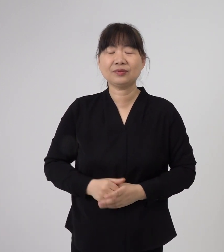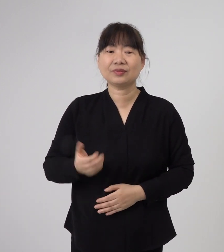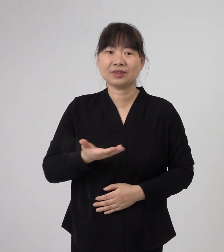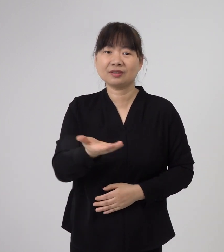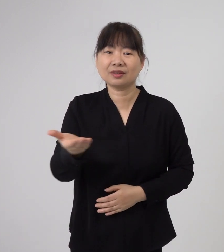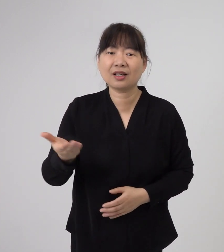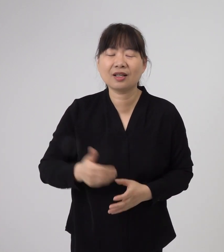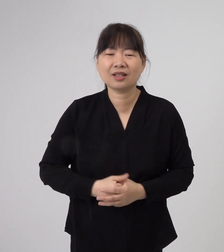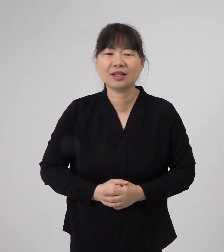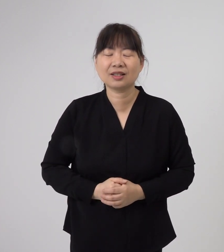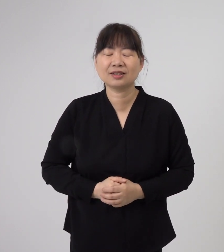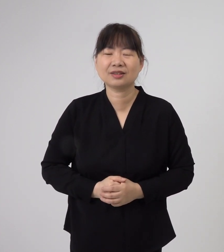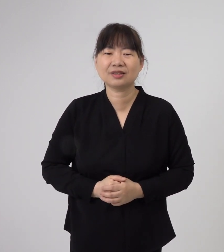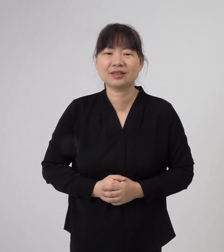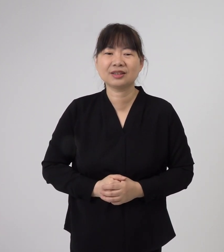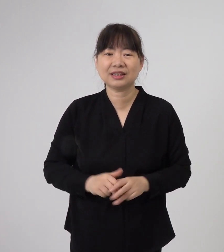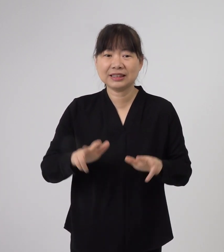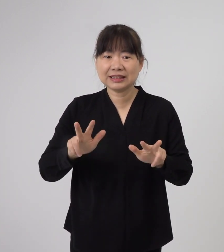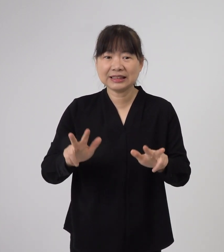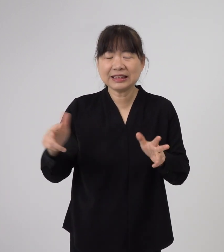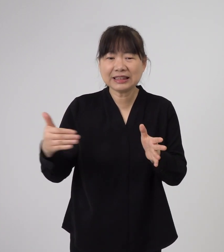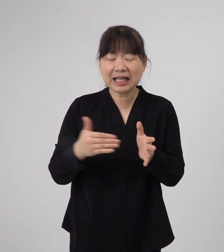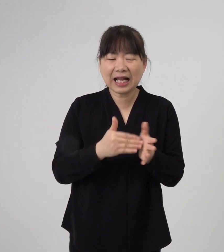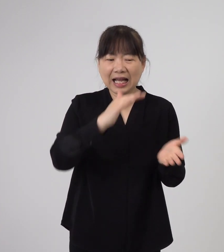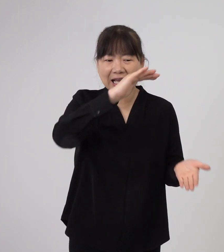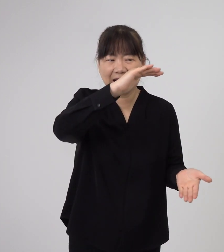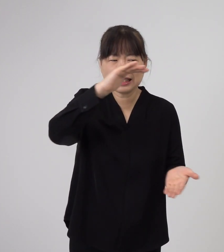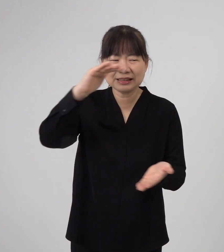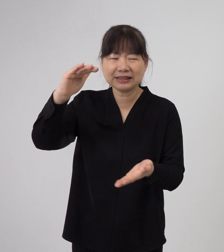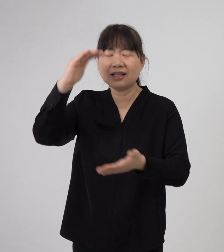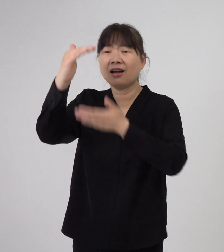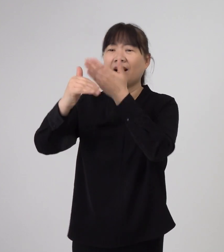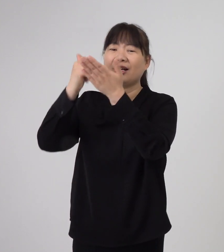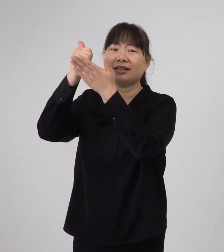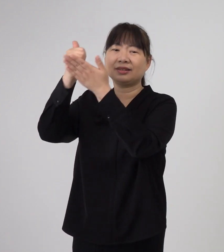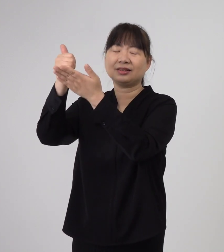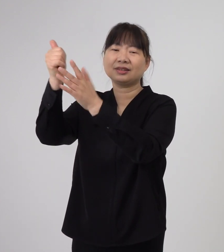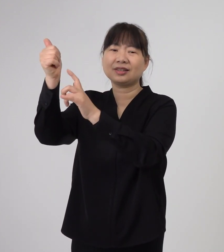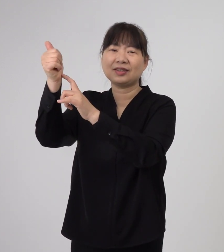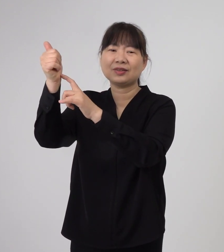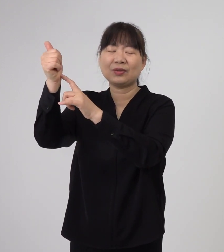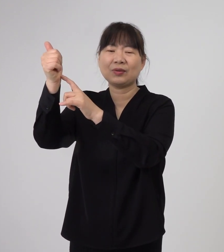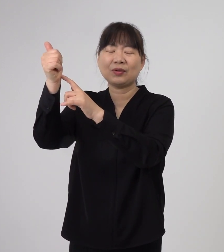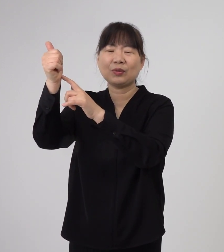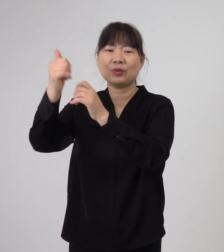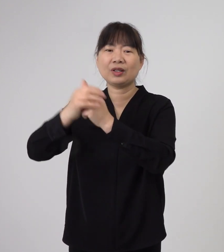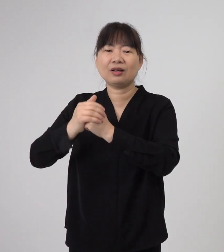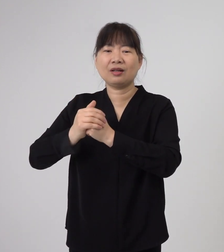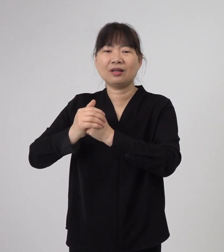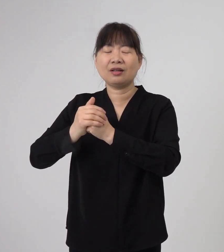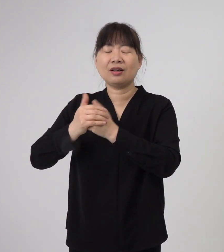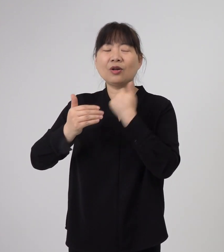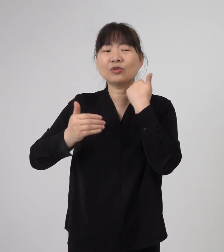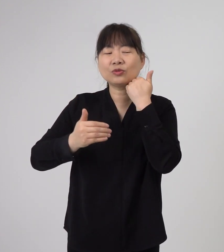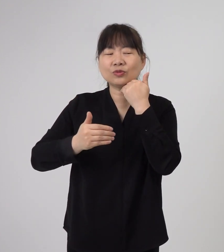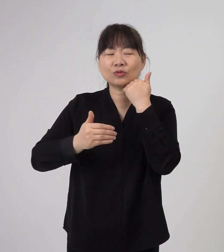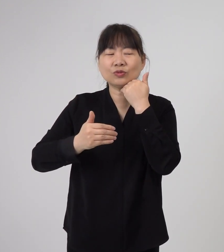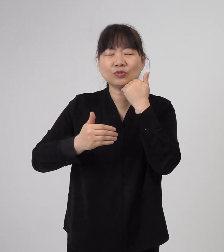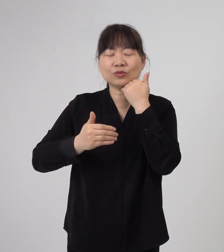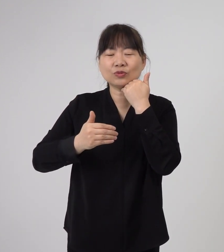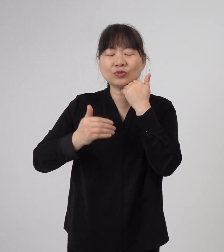여러분, 여기까지는 놀랍게도 하나님이 누구에게도